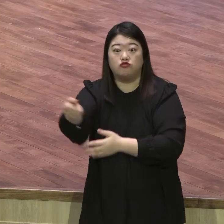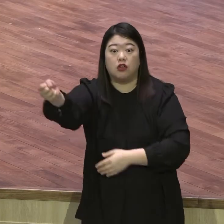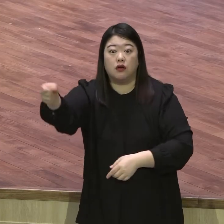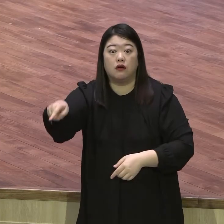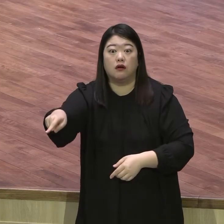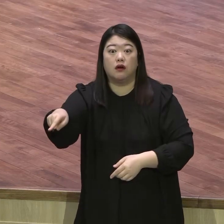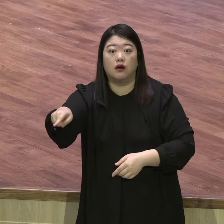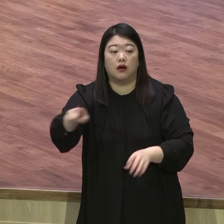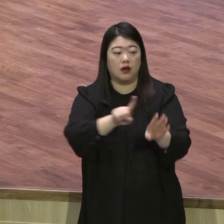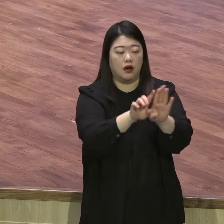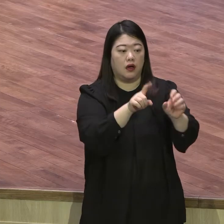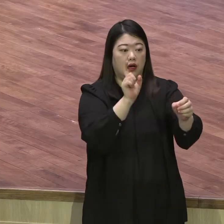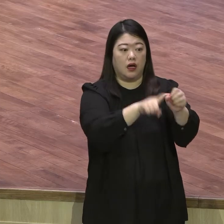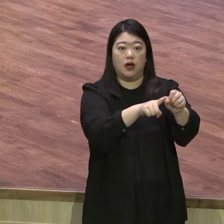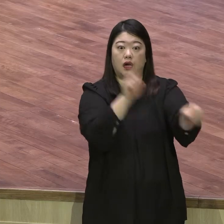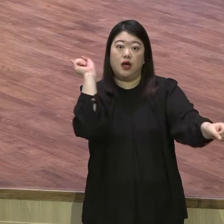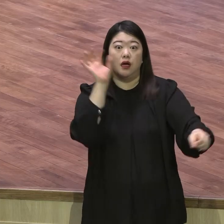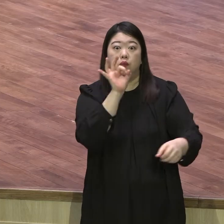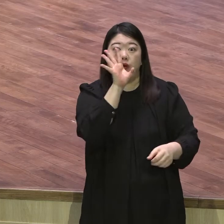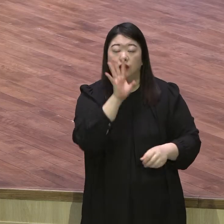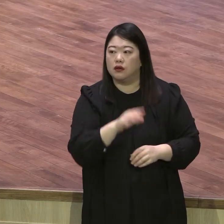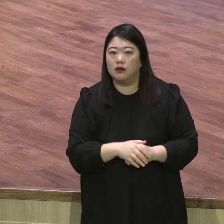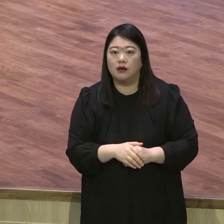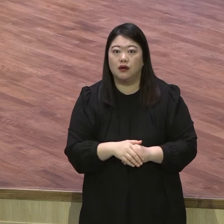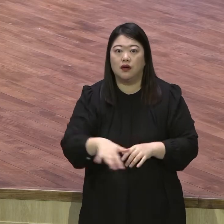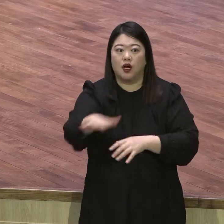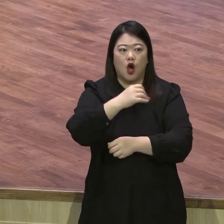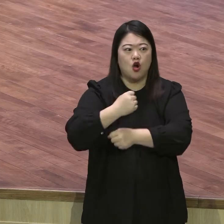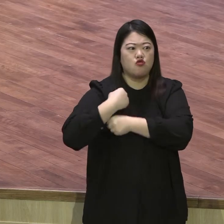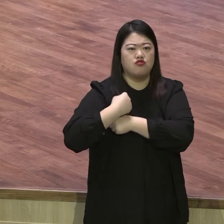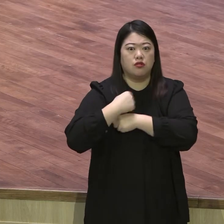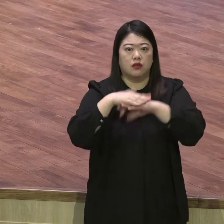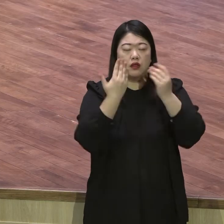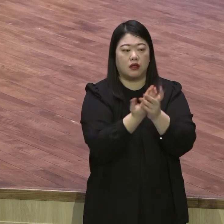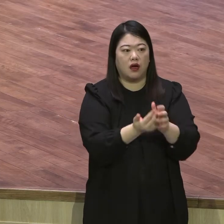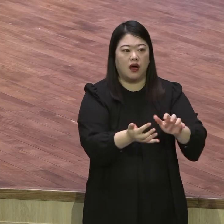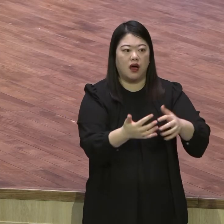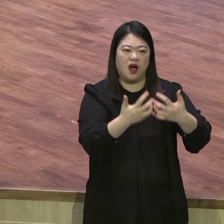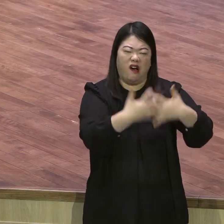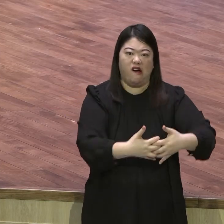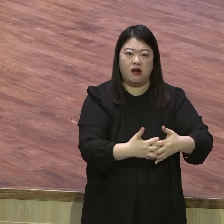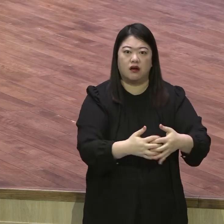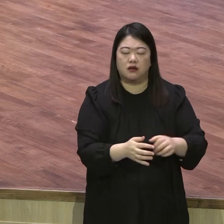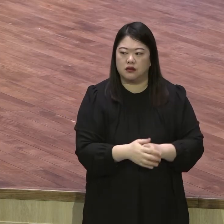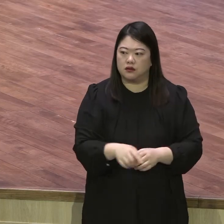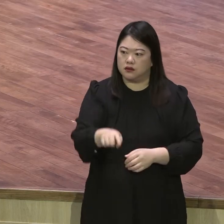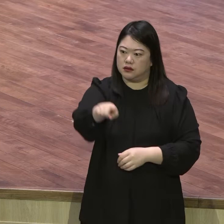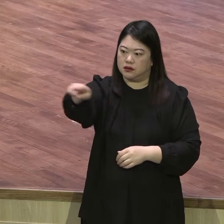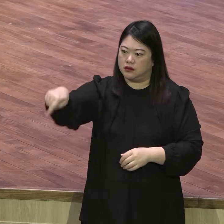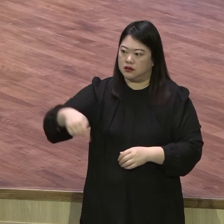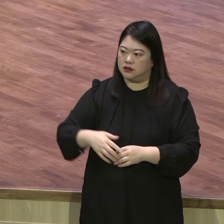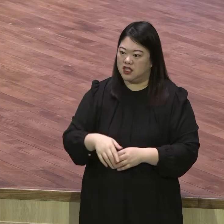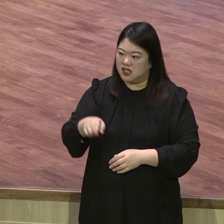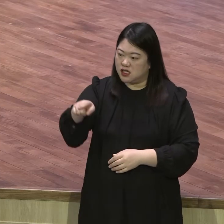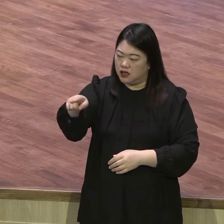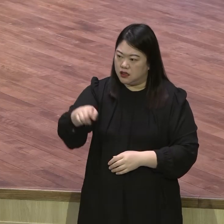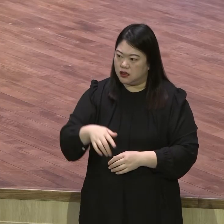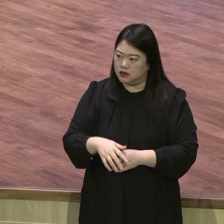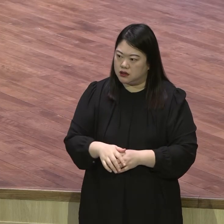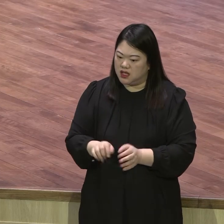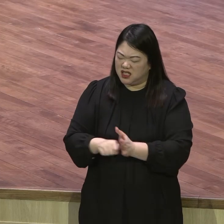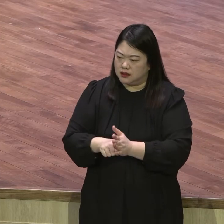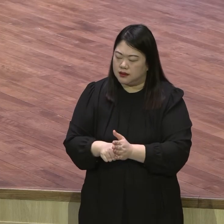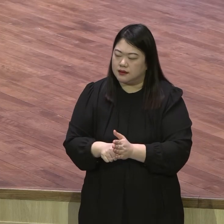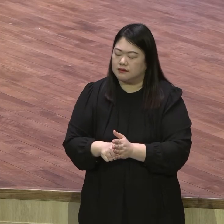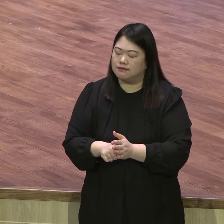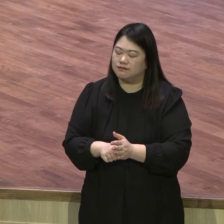다 중요한 자식을 못 보내고 막 그냥 막 협박만 하더니 다음 다 그러면 남한산성 보낸다고 그러면서